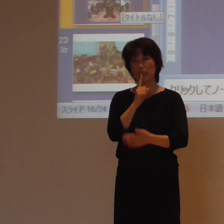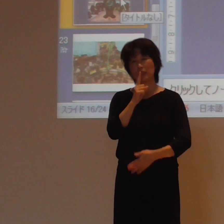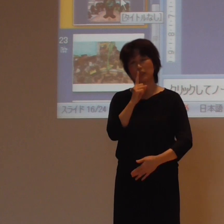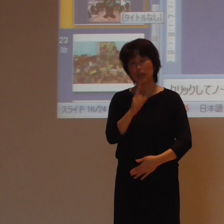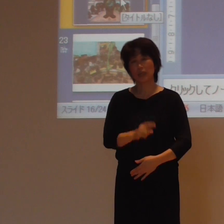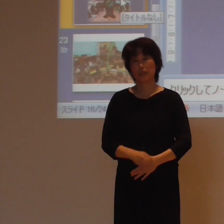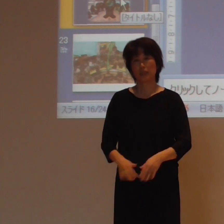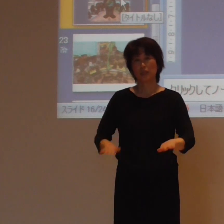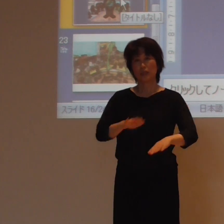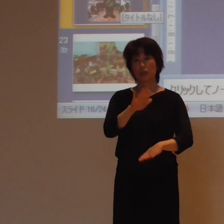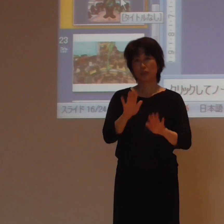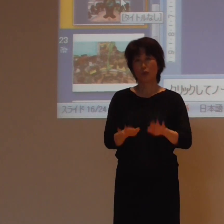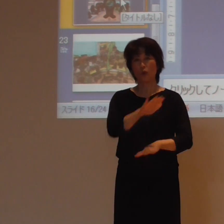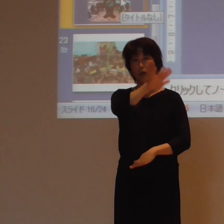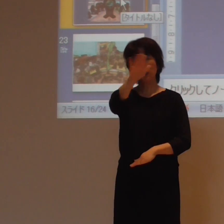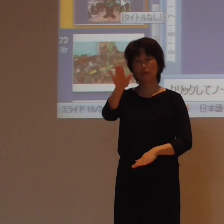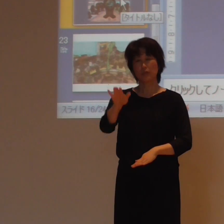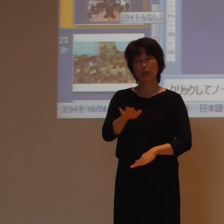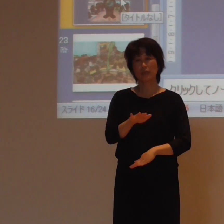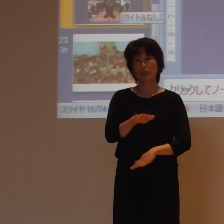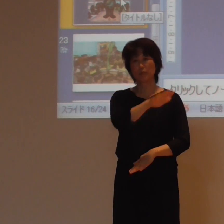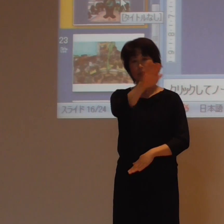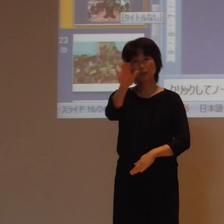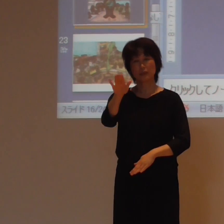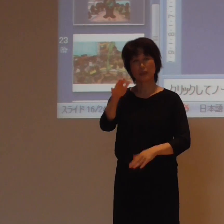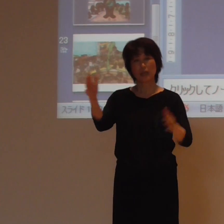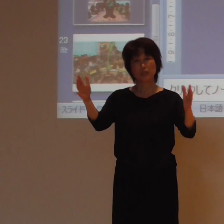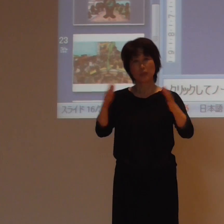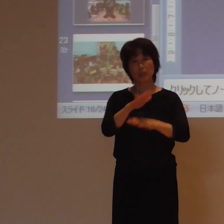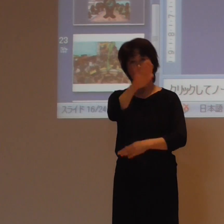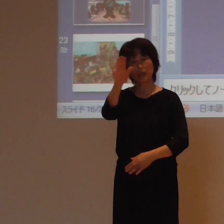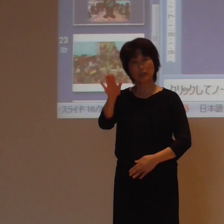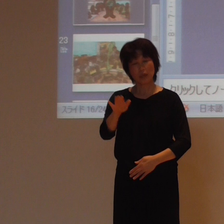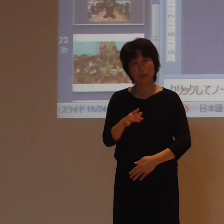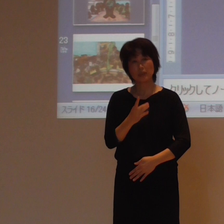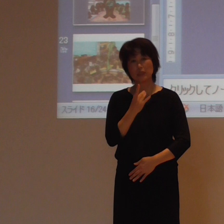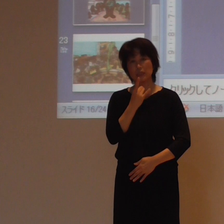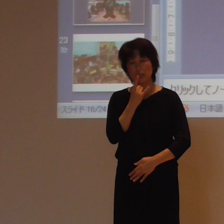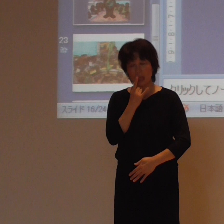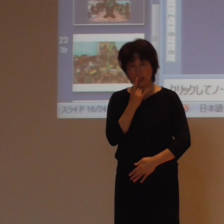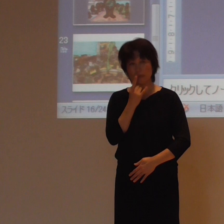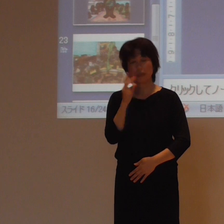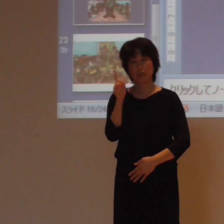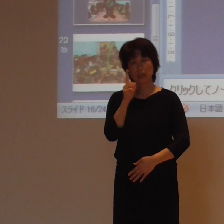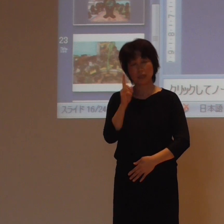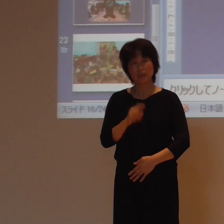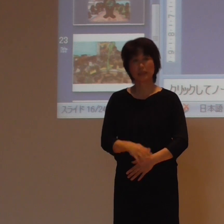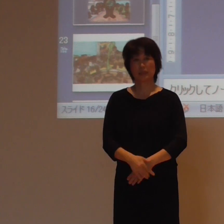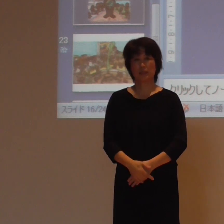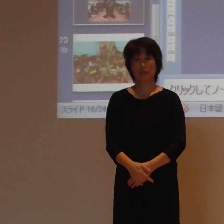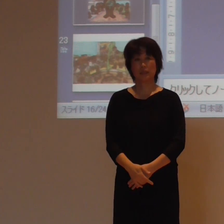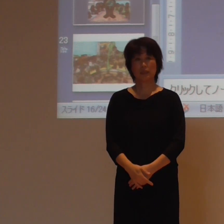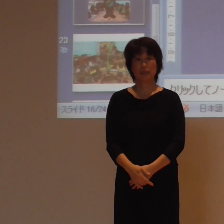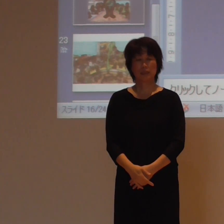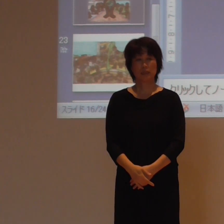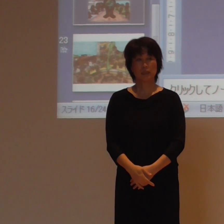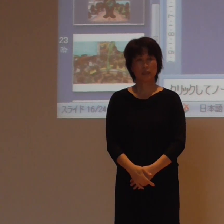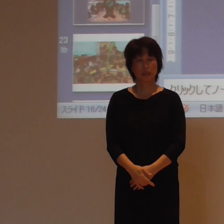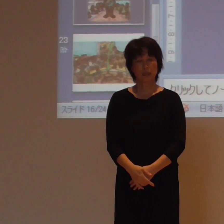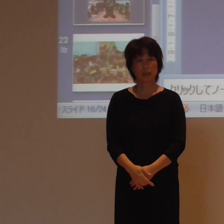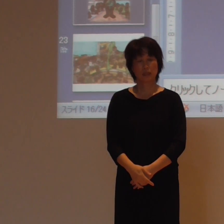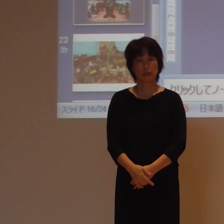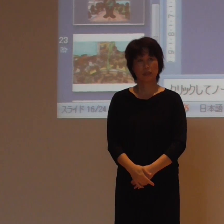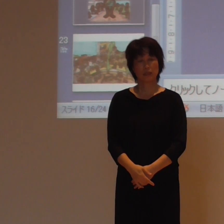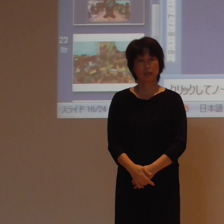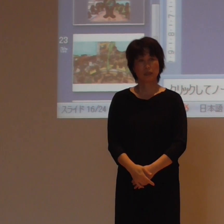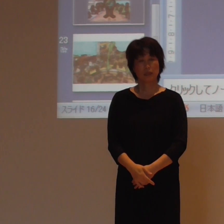今日お集まりの、ね、方々の期待としてですね、市民の方たちにはとにか